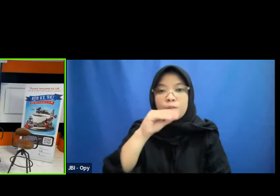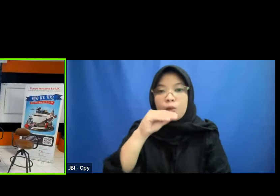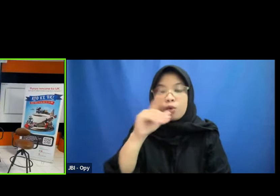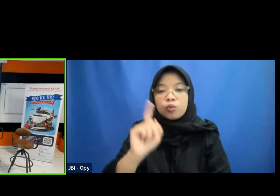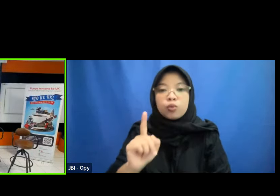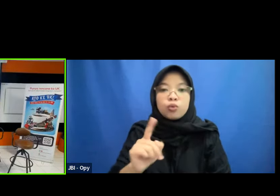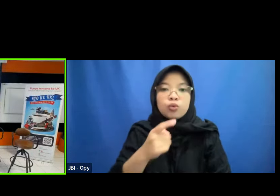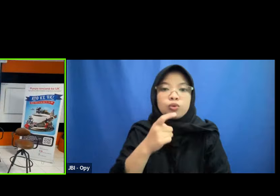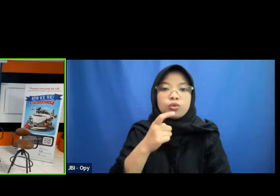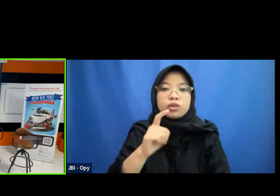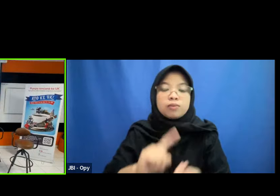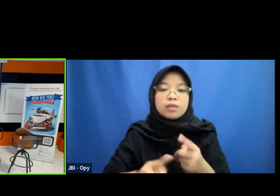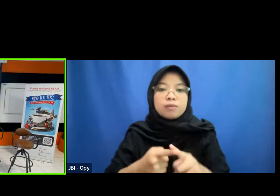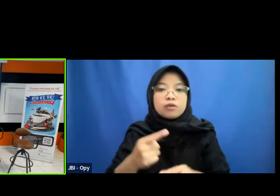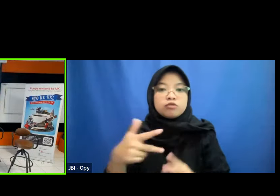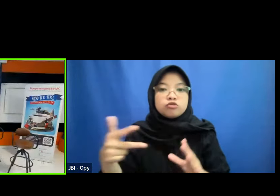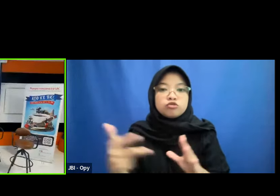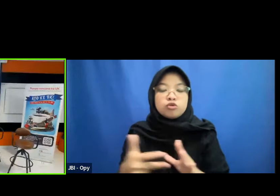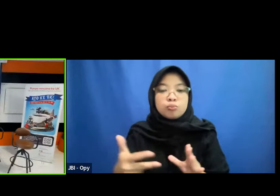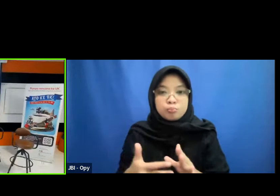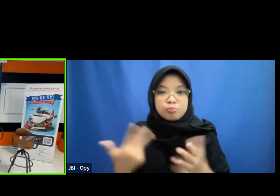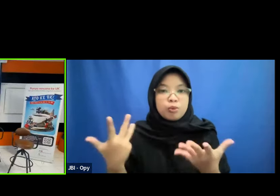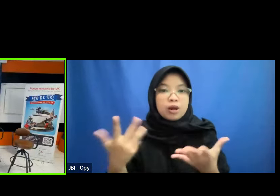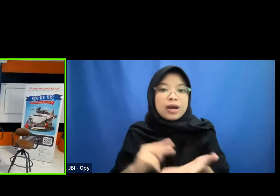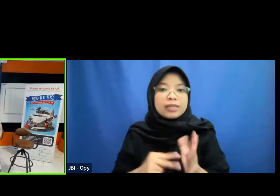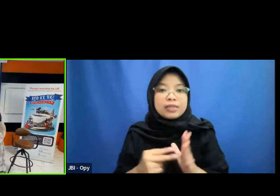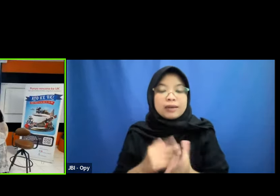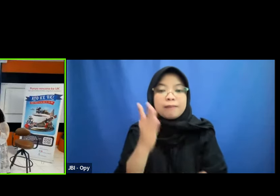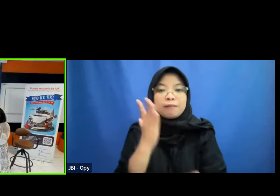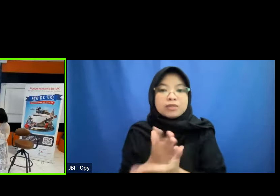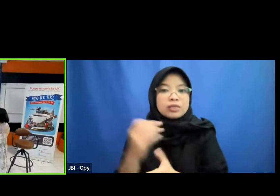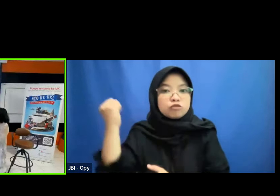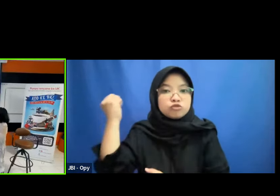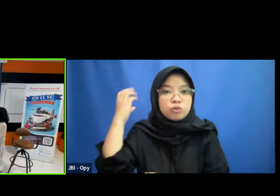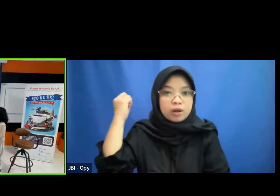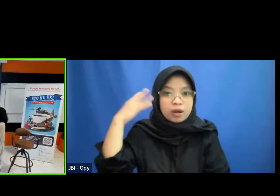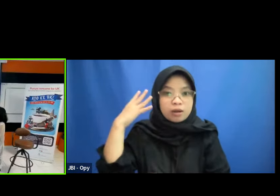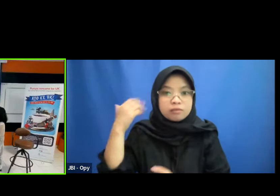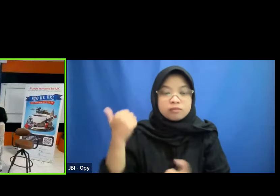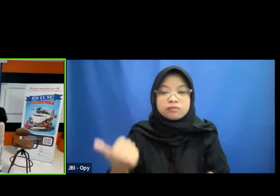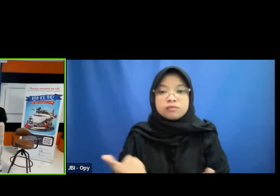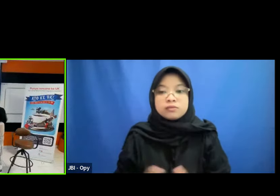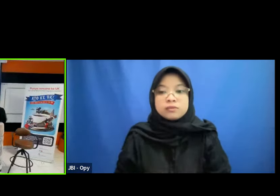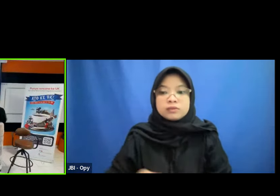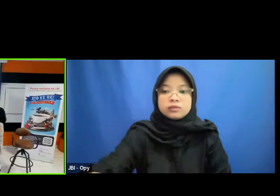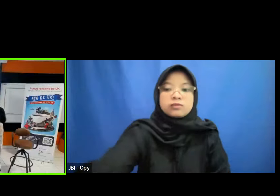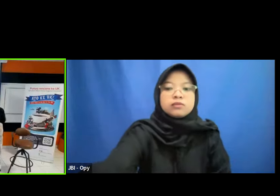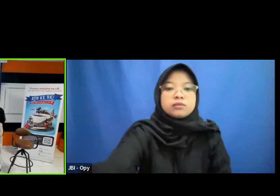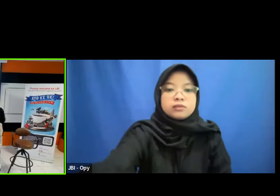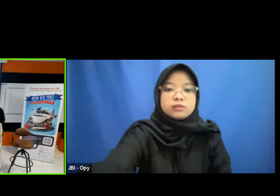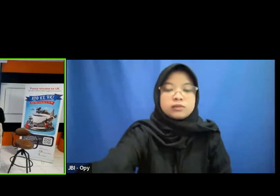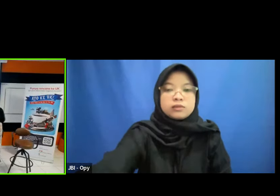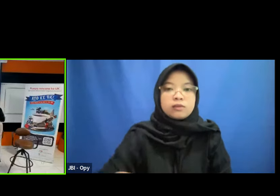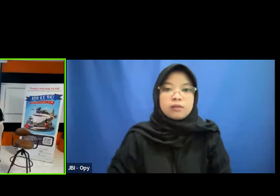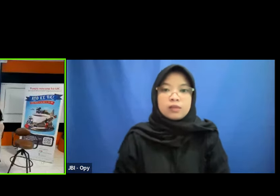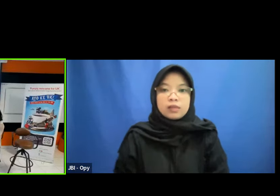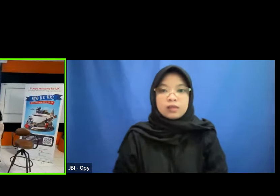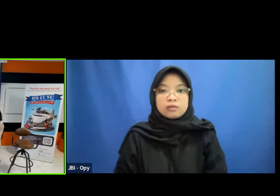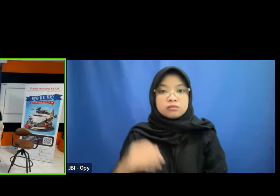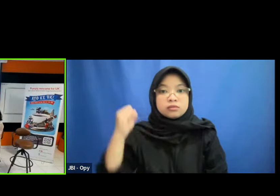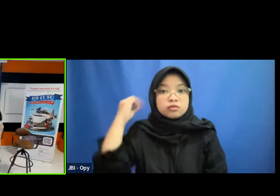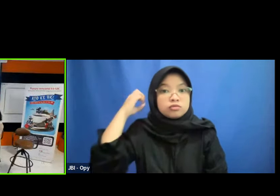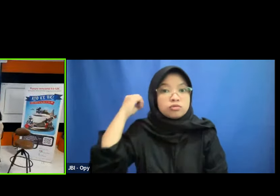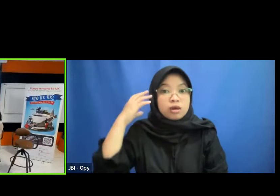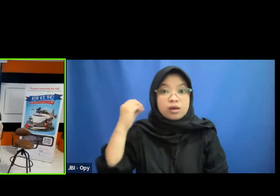dulu ya ke teman-teman yang di zoom supaya memastikan suaranya terdengar jelas sama teman-teman yang di zoom Eh kalau sekarang Eh suaraku